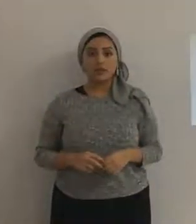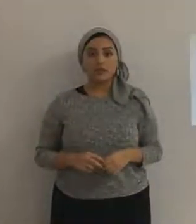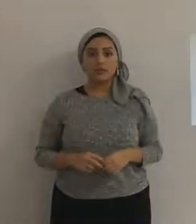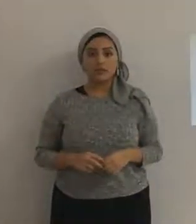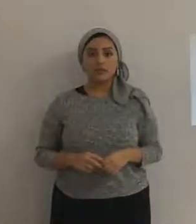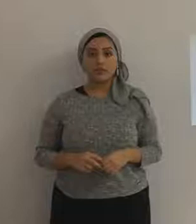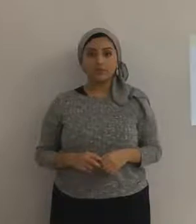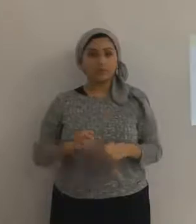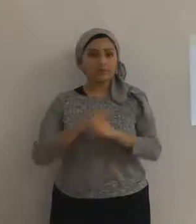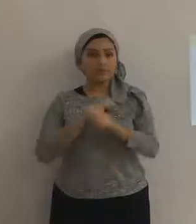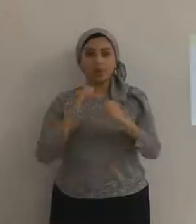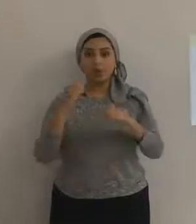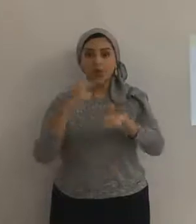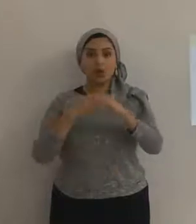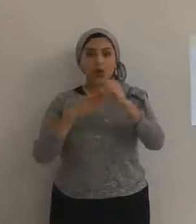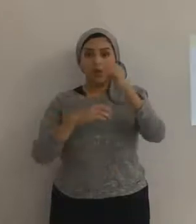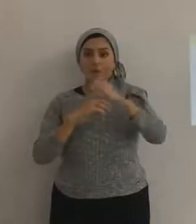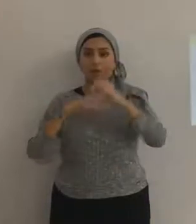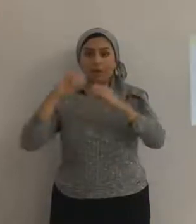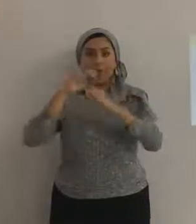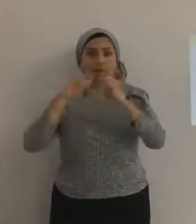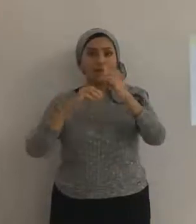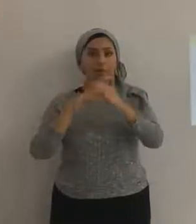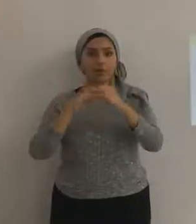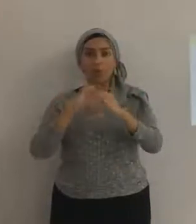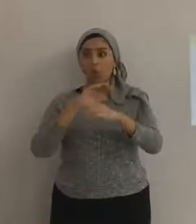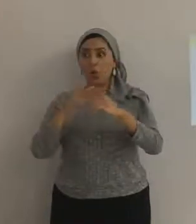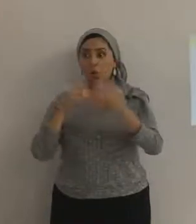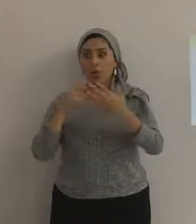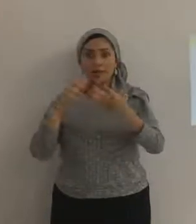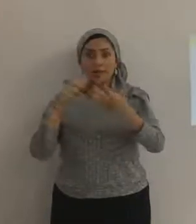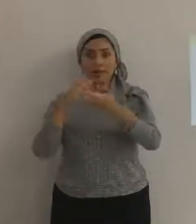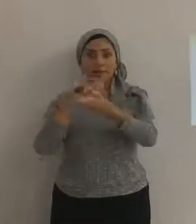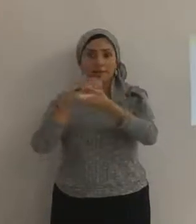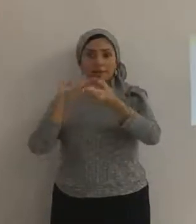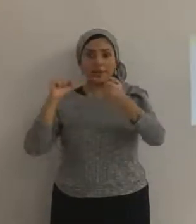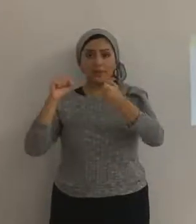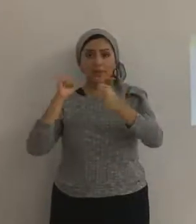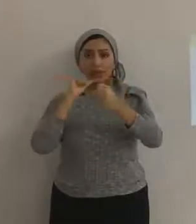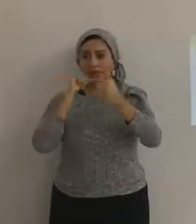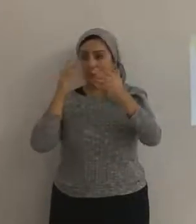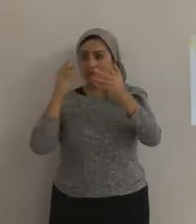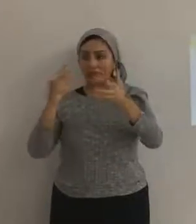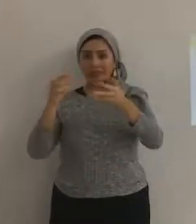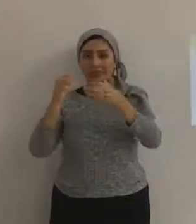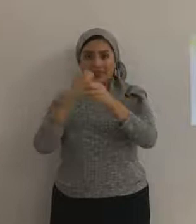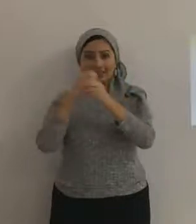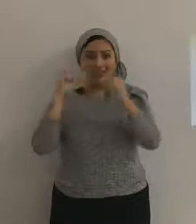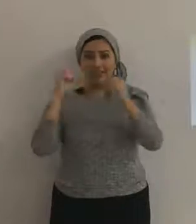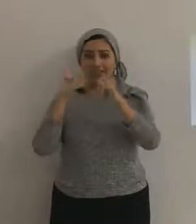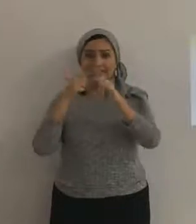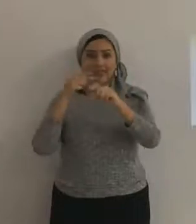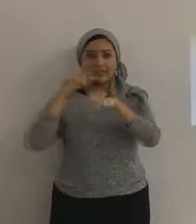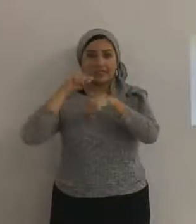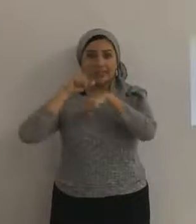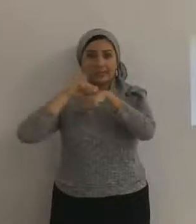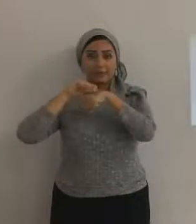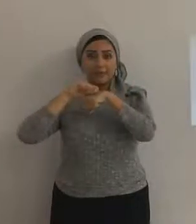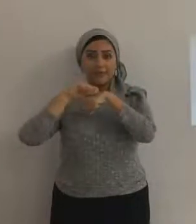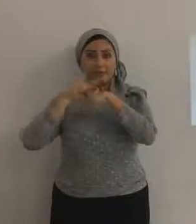quedó piedra sobre piedra, es decir, que todo fue arrasado, no dejaron ni los cimientos del templo. Con esto también,